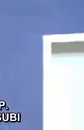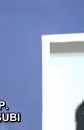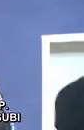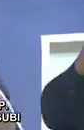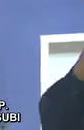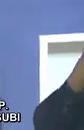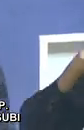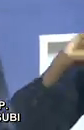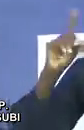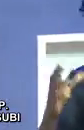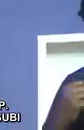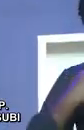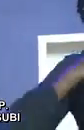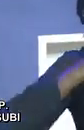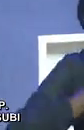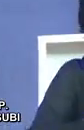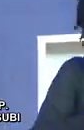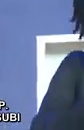vite